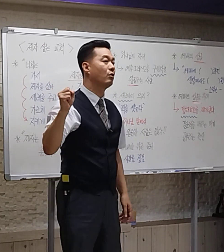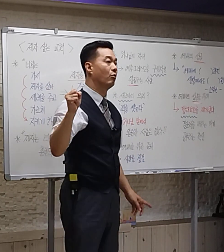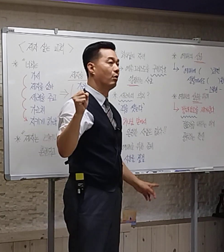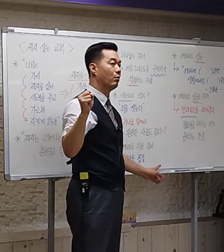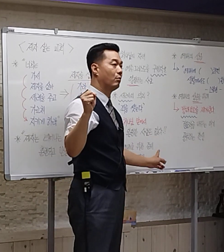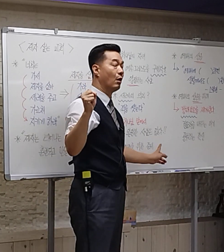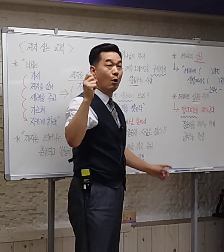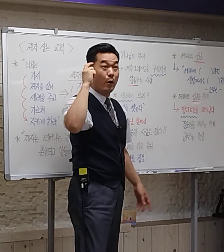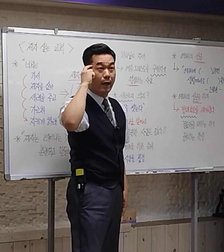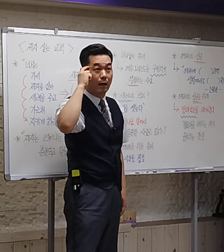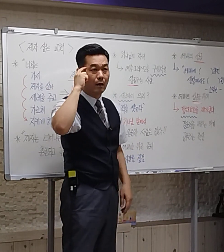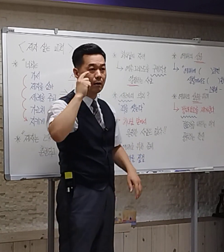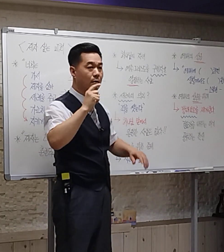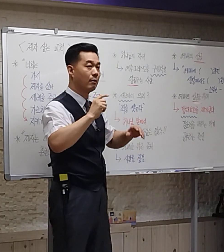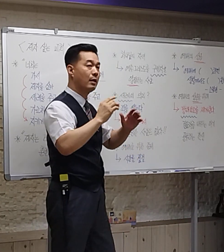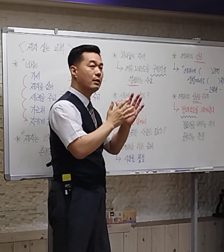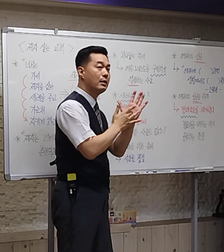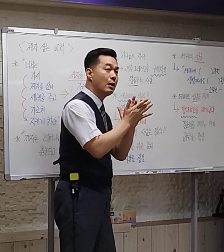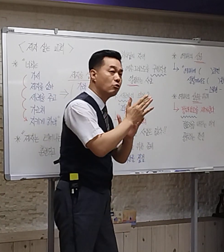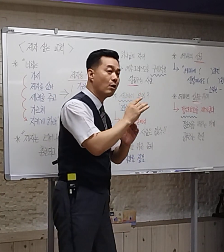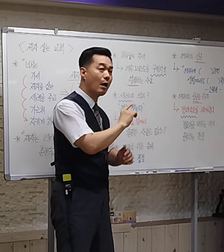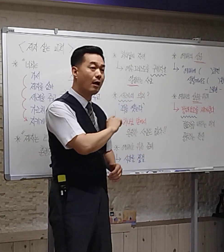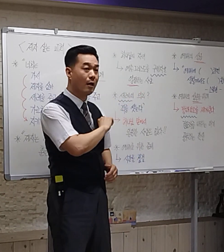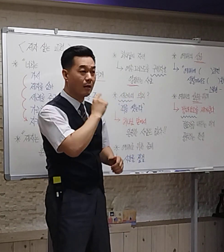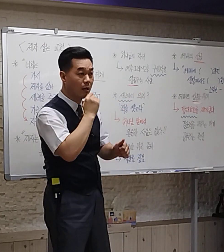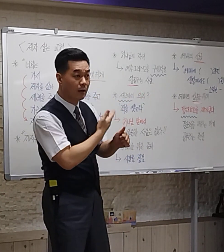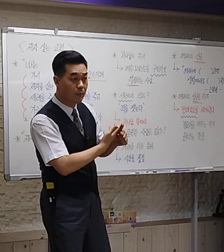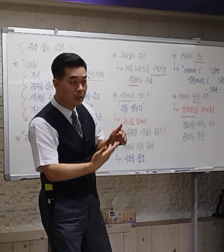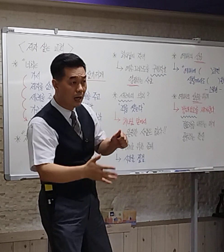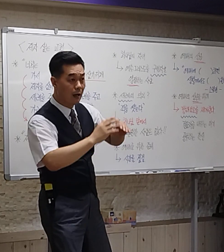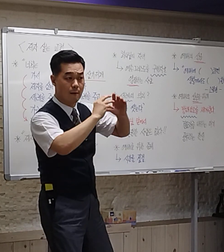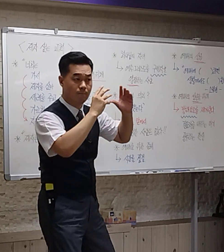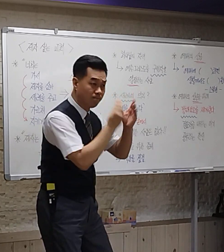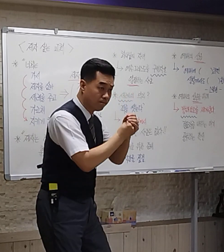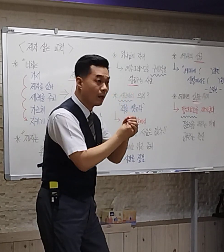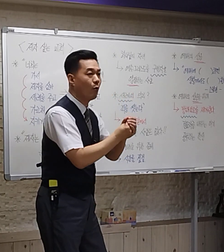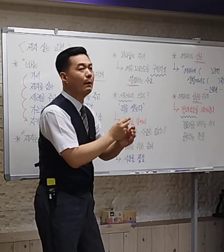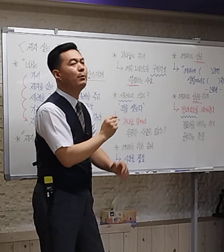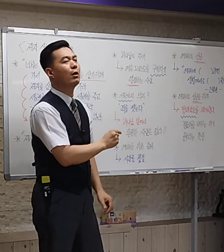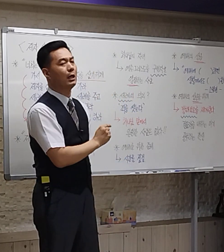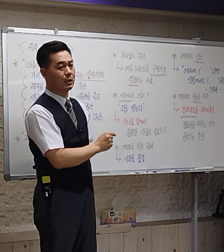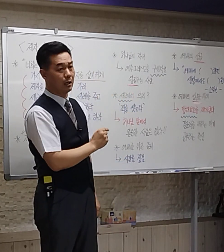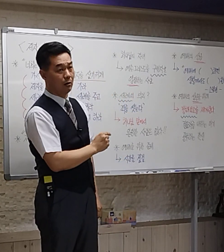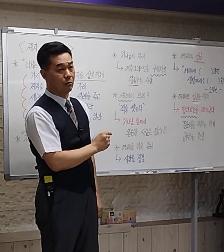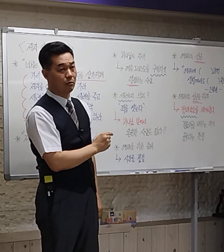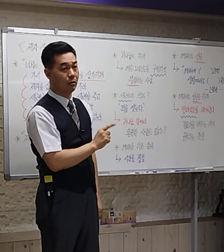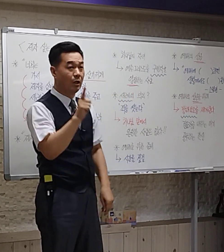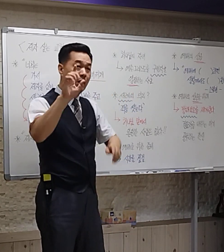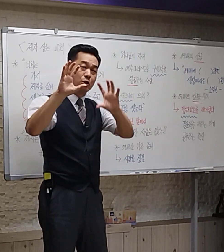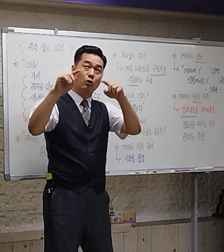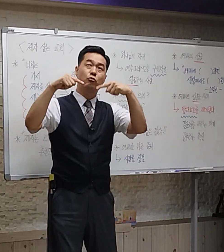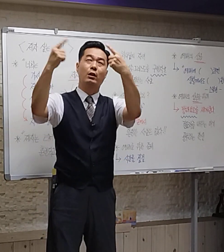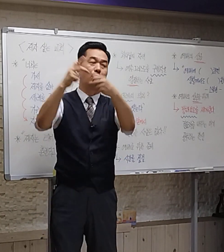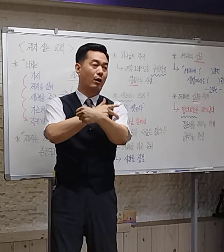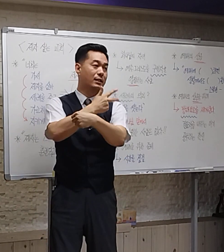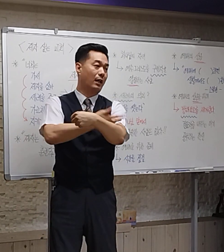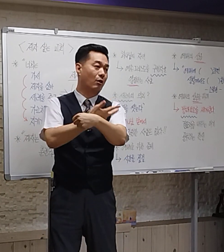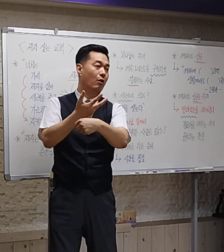거예요. 왜? 예수의 피가 완벽하니까요. 천국에 들어갈 자격을